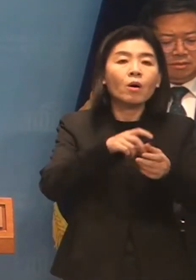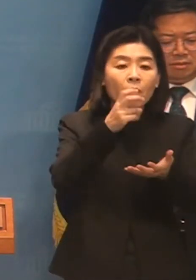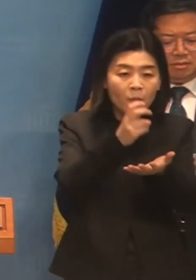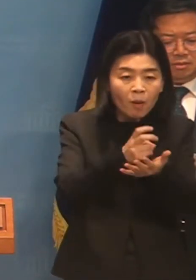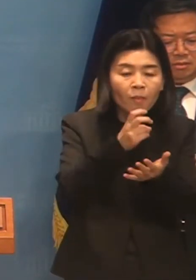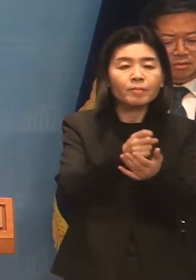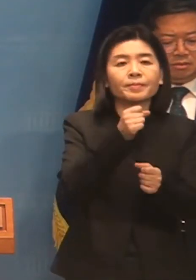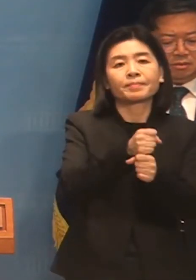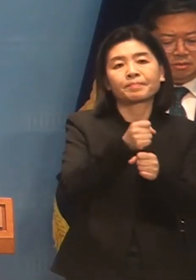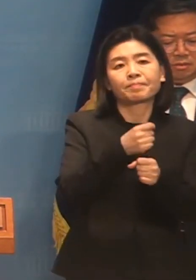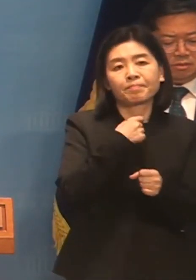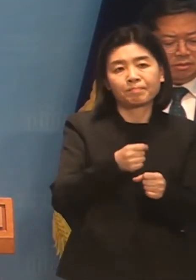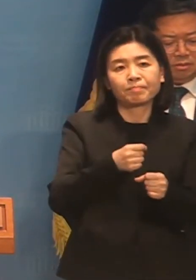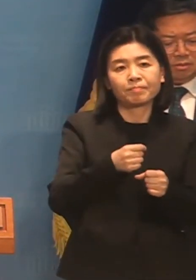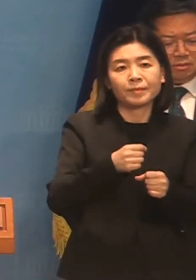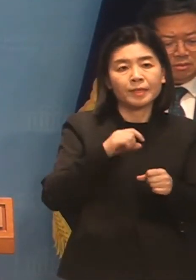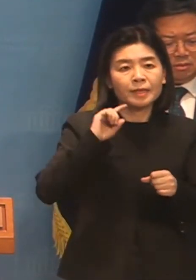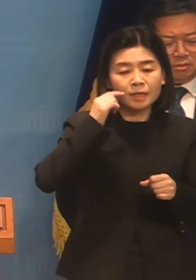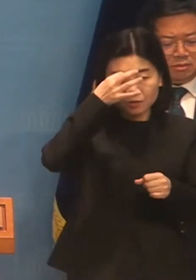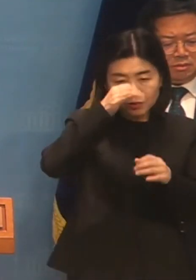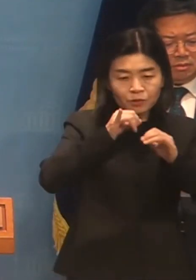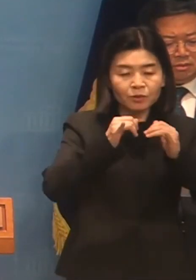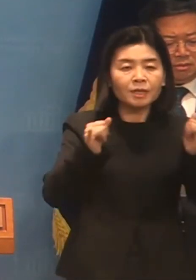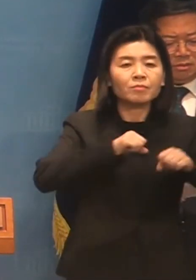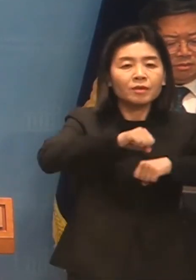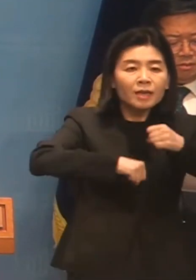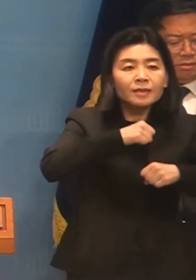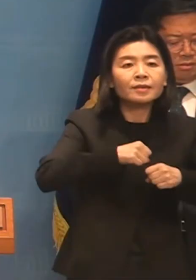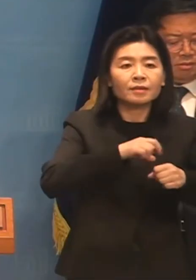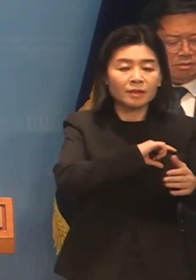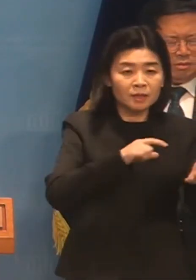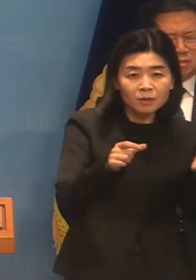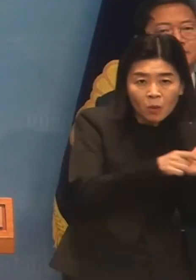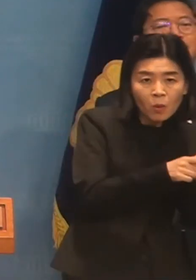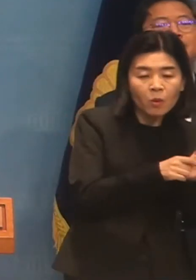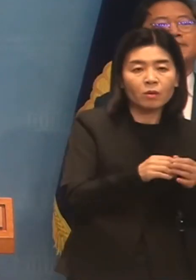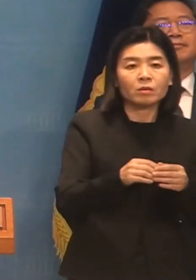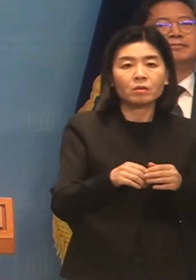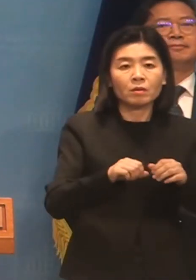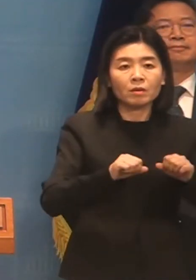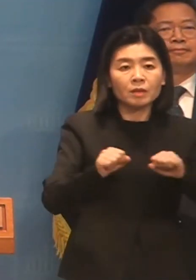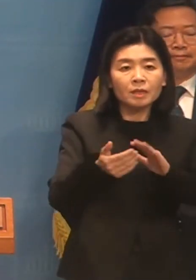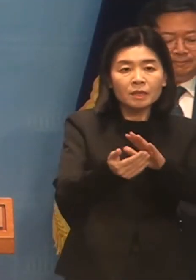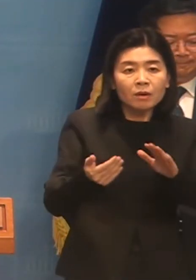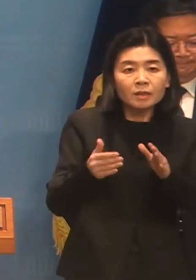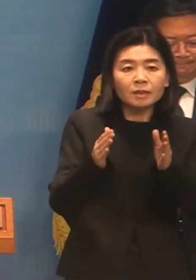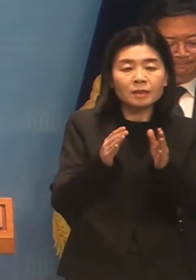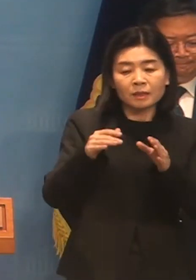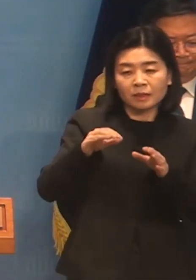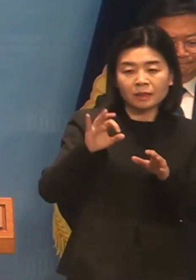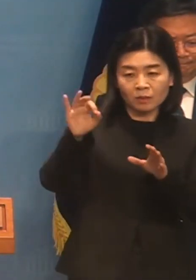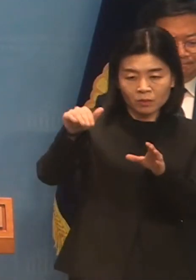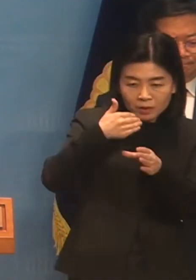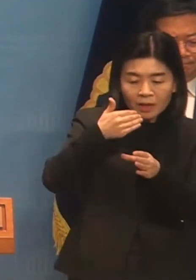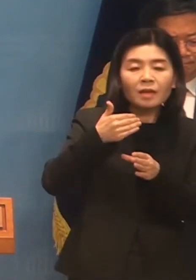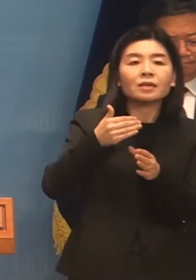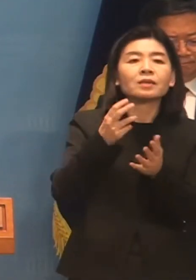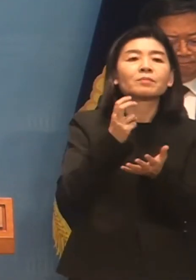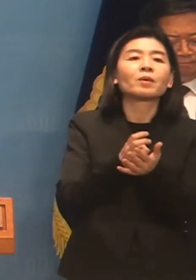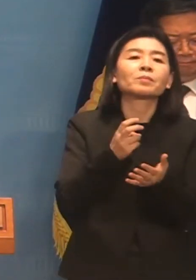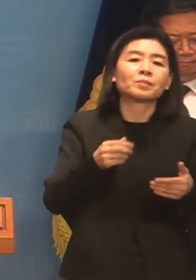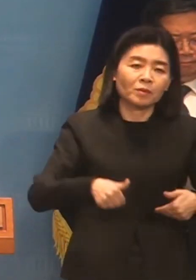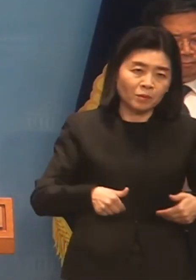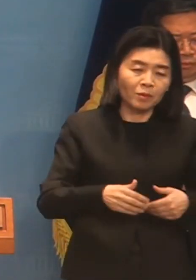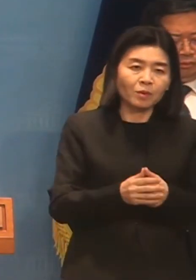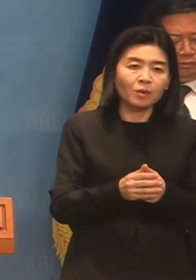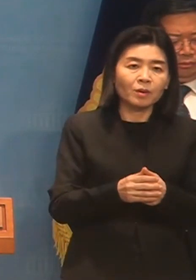마련, 프리랜서 예술인 등록증 신설 및 선결제 시스템 제도 마련이 필요하다.